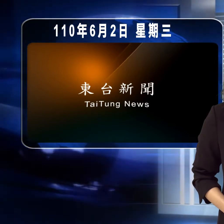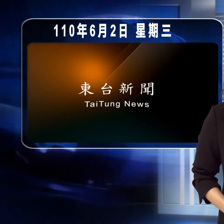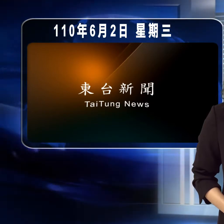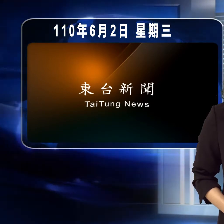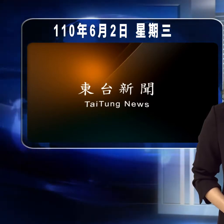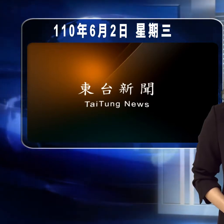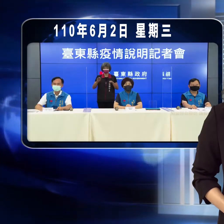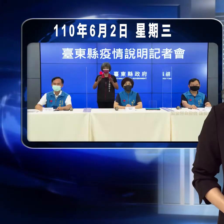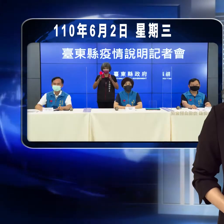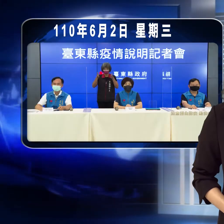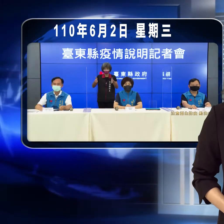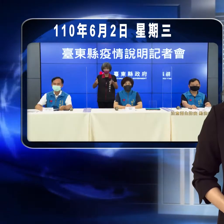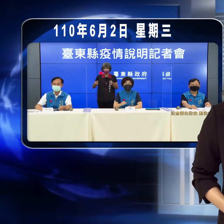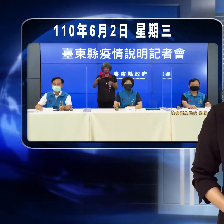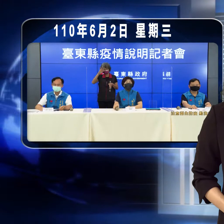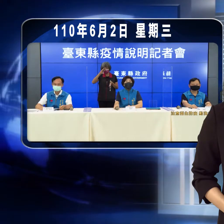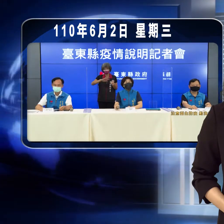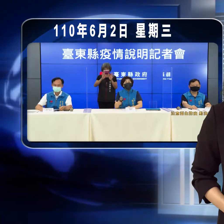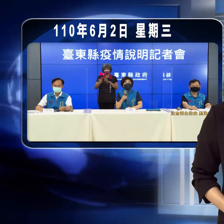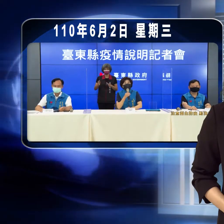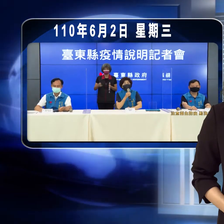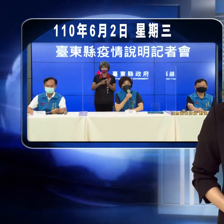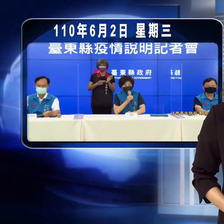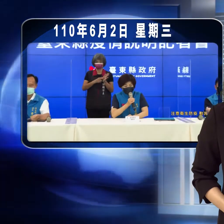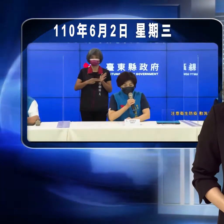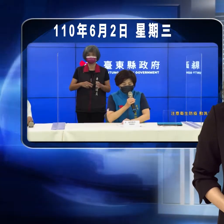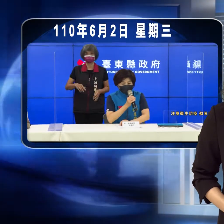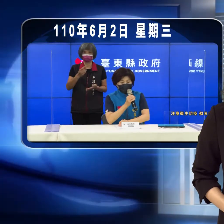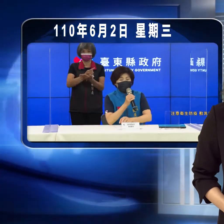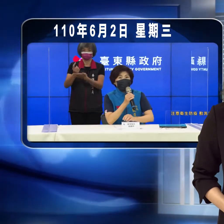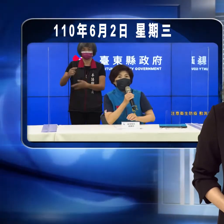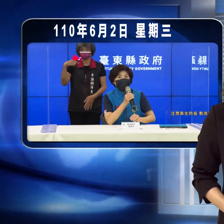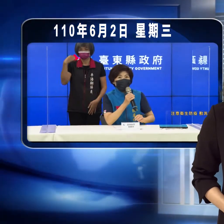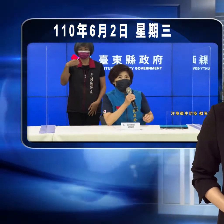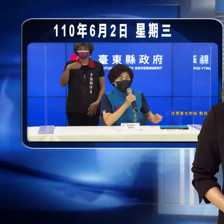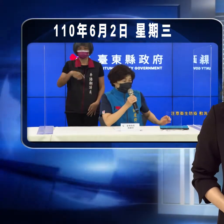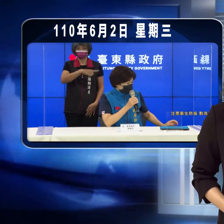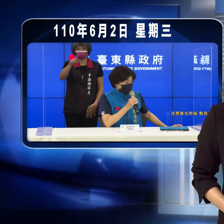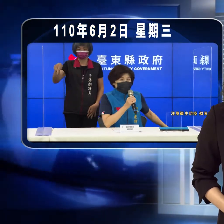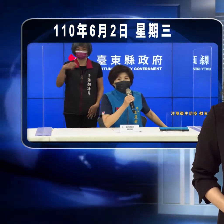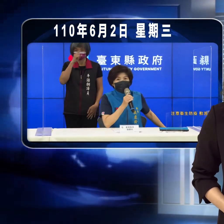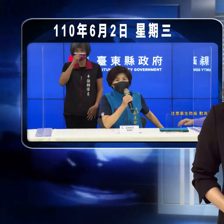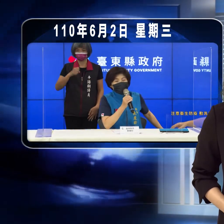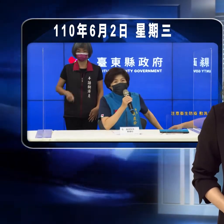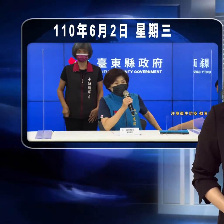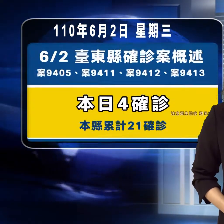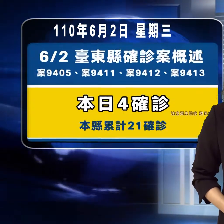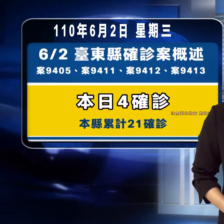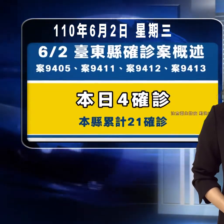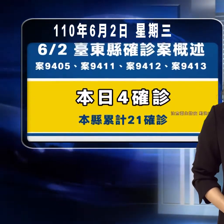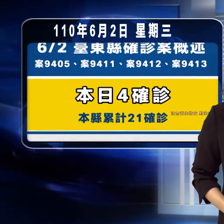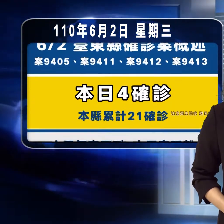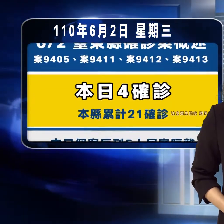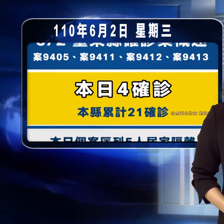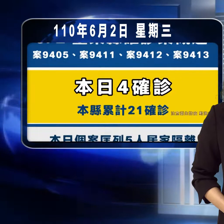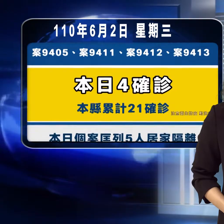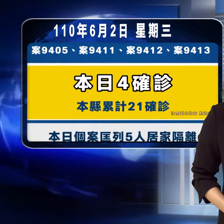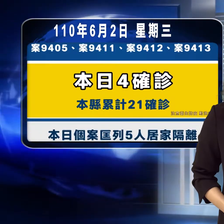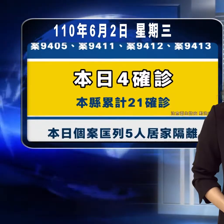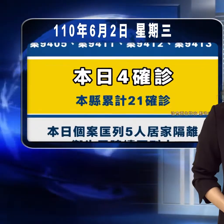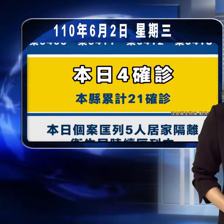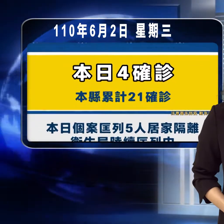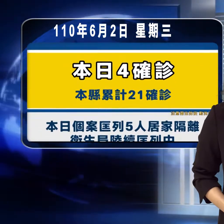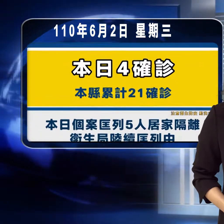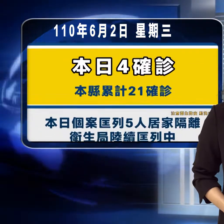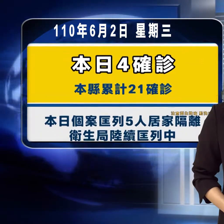召开的疫情记者会中，宣布新增四例的确诊个案，而这些确诊者都是太麻里人，与前一